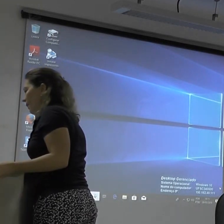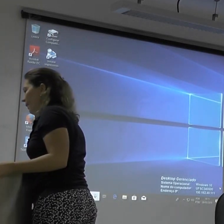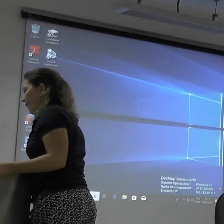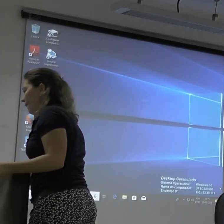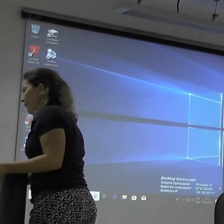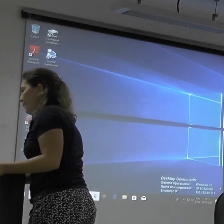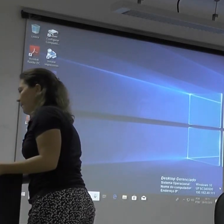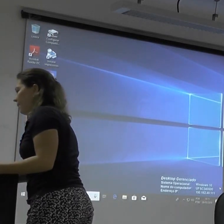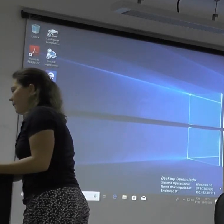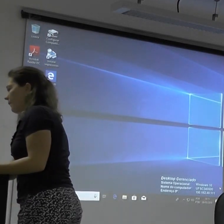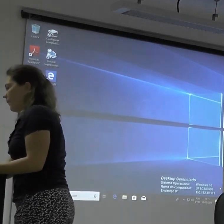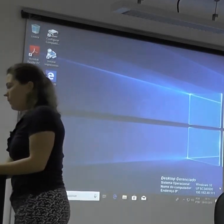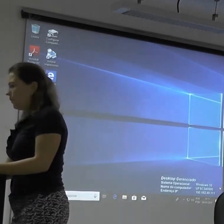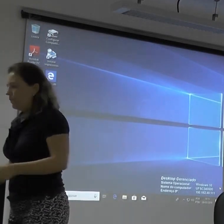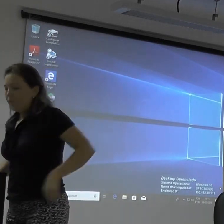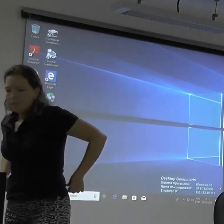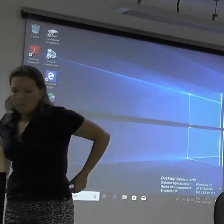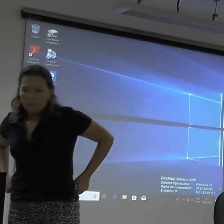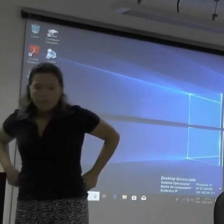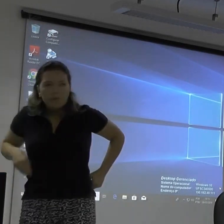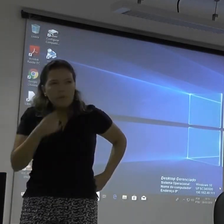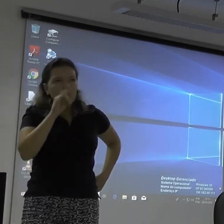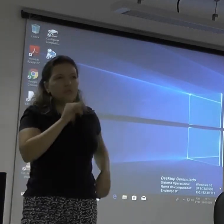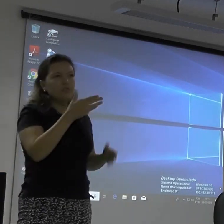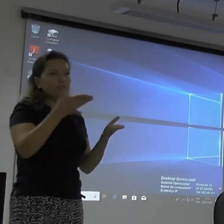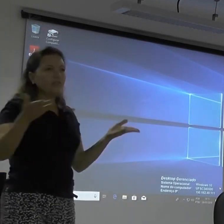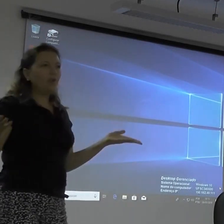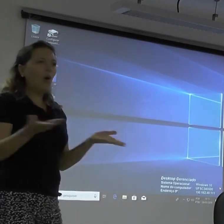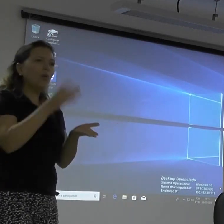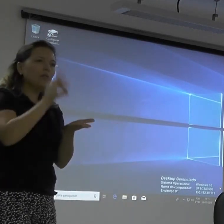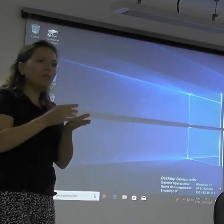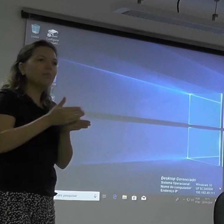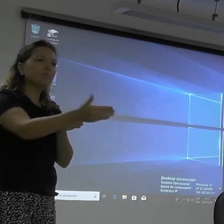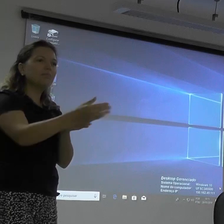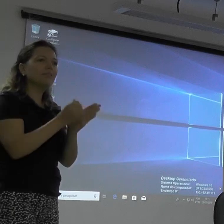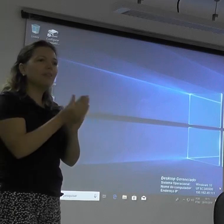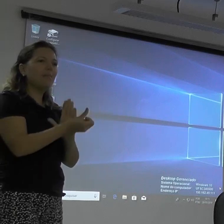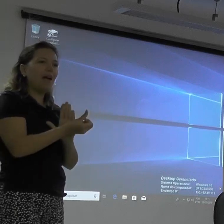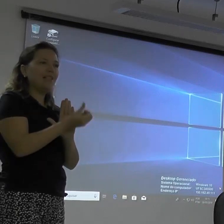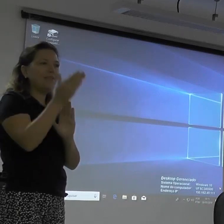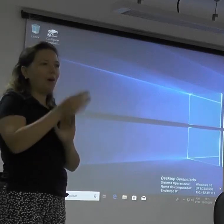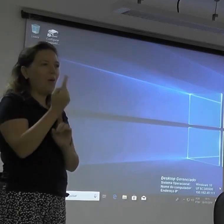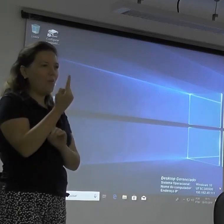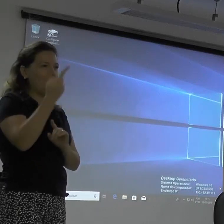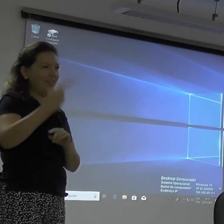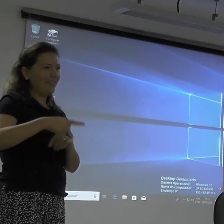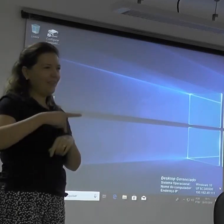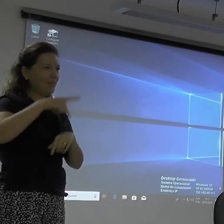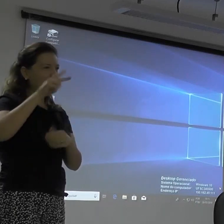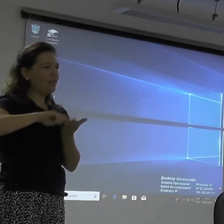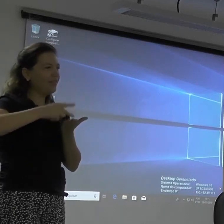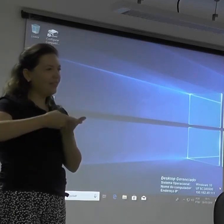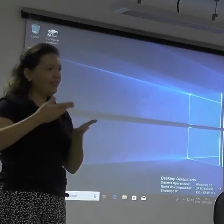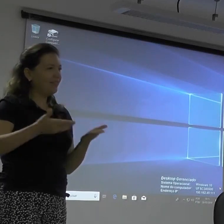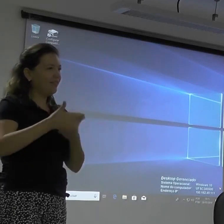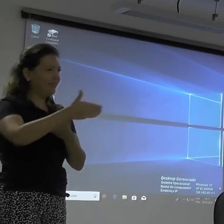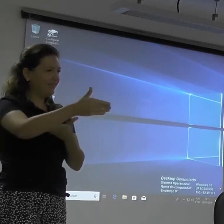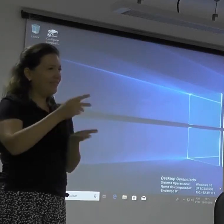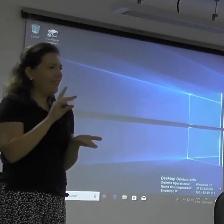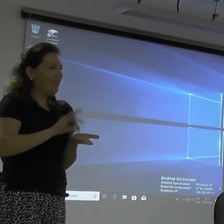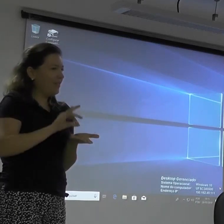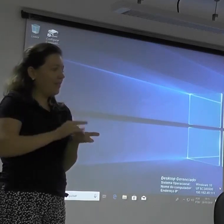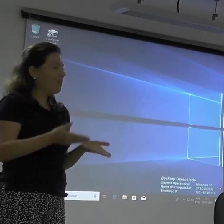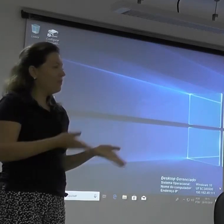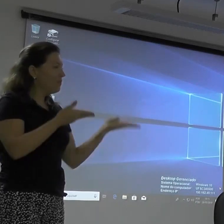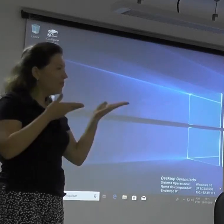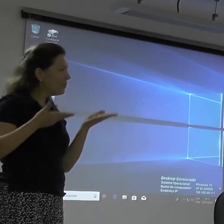Começamos hoje, então, oficialmente, o primeiro semestre de 2019 da PJET e contamos aqui com a